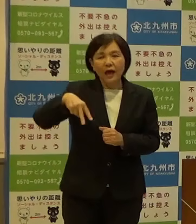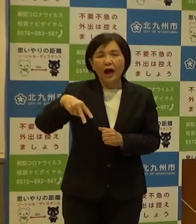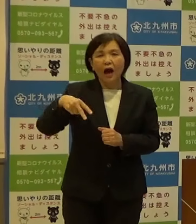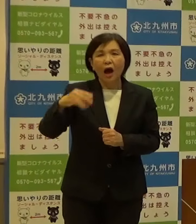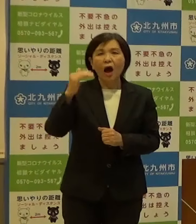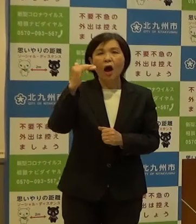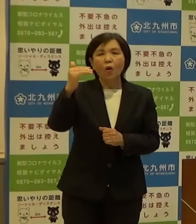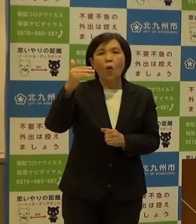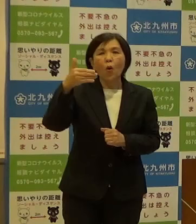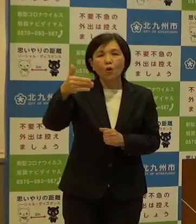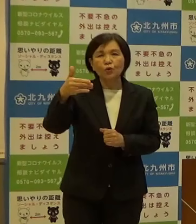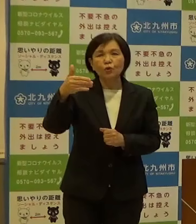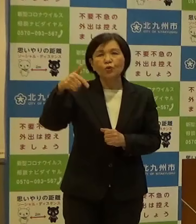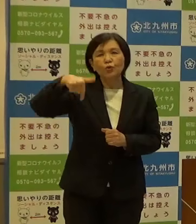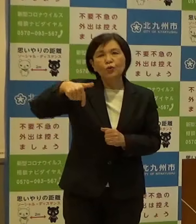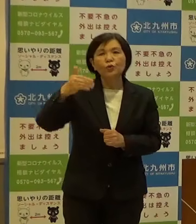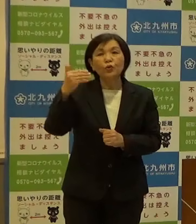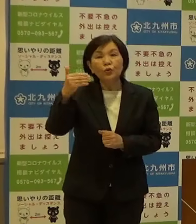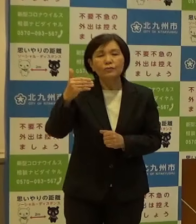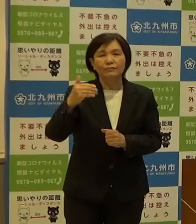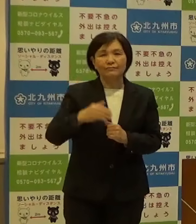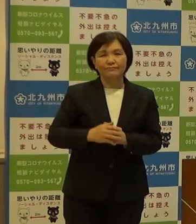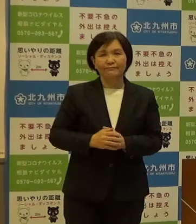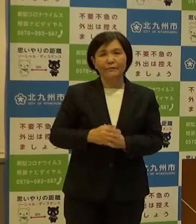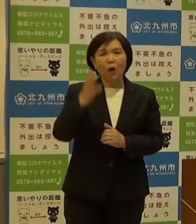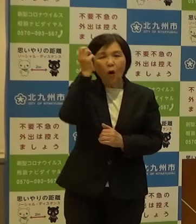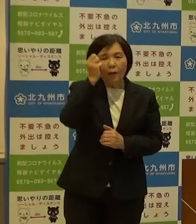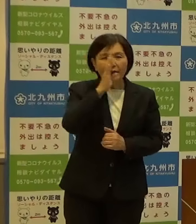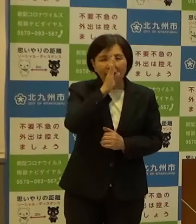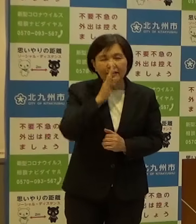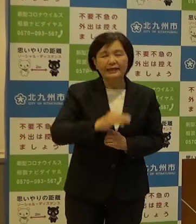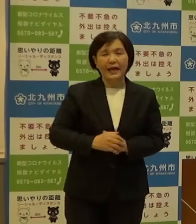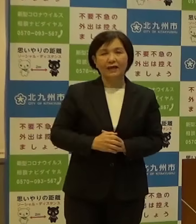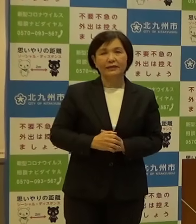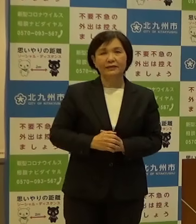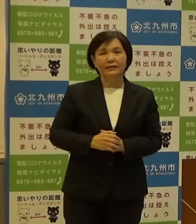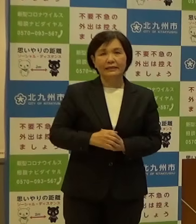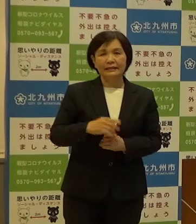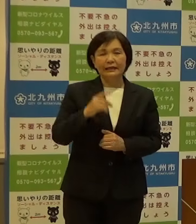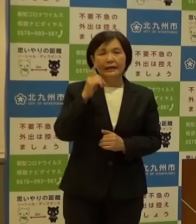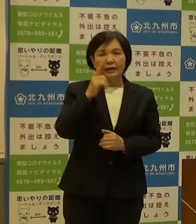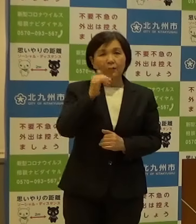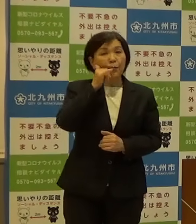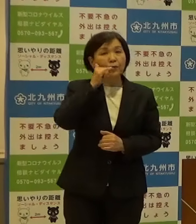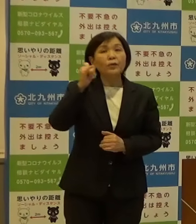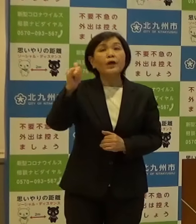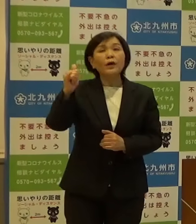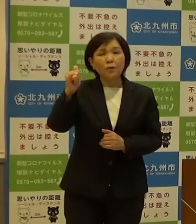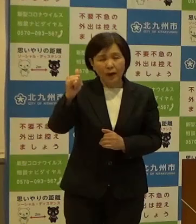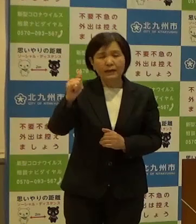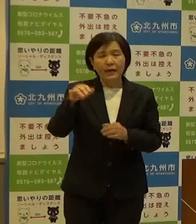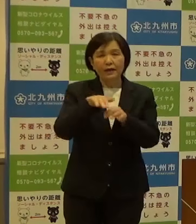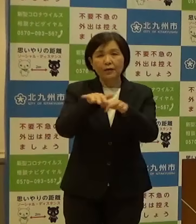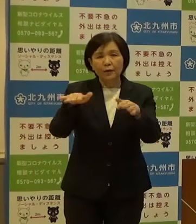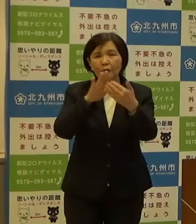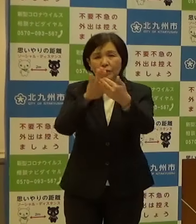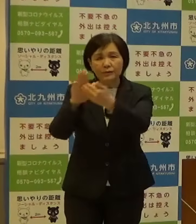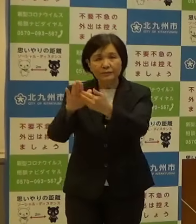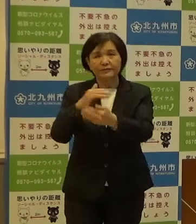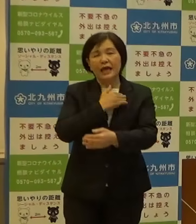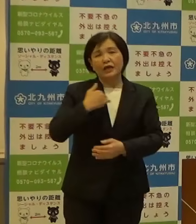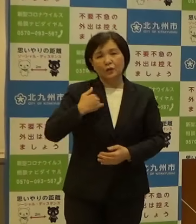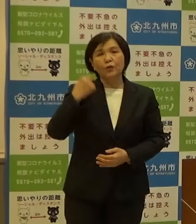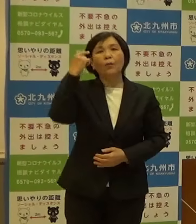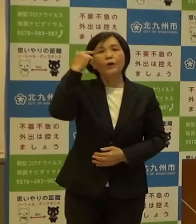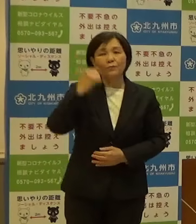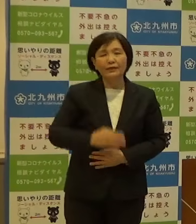いであります。一本の電話はですね、事態を大きく改善していくわけでございますので、よろしくお願いをしたいと思っ